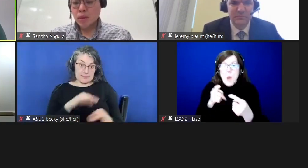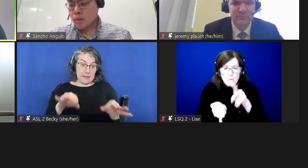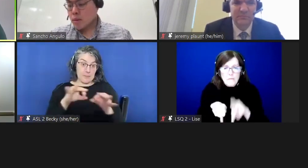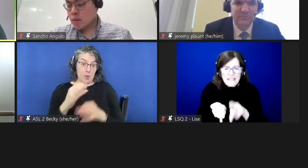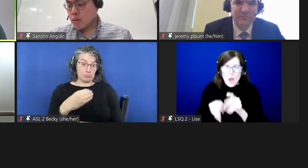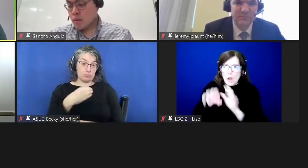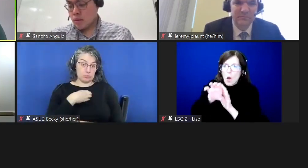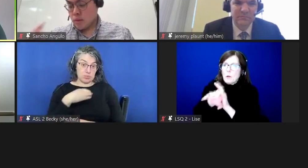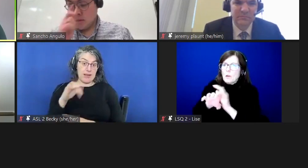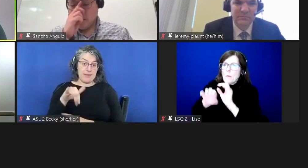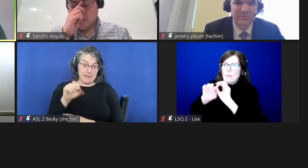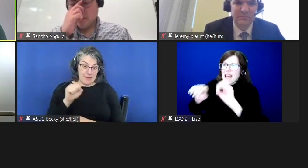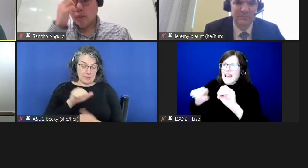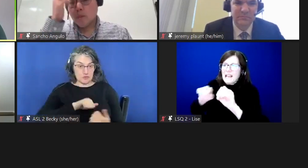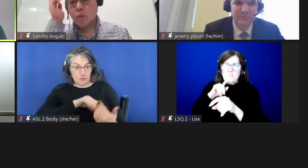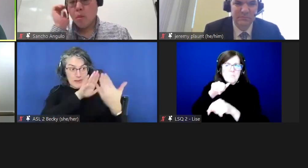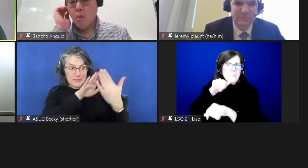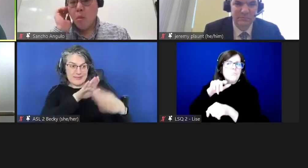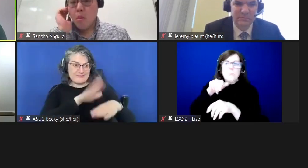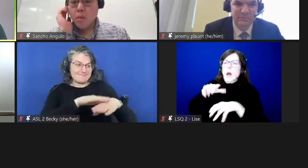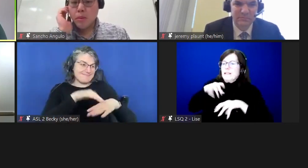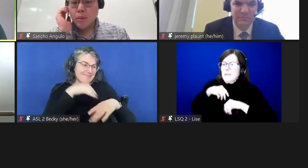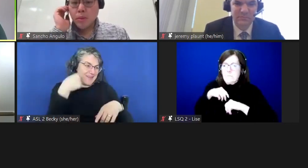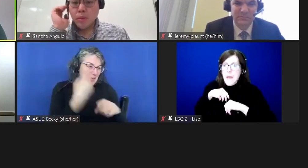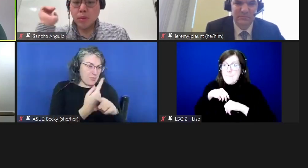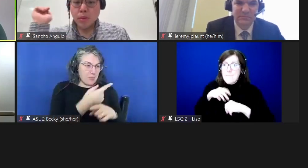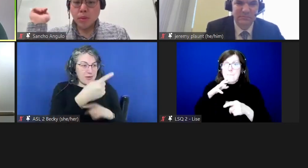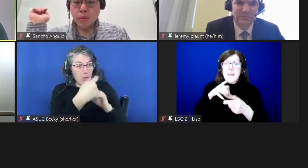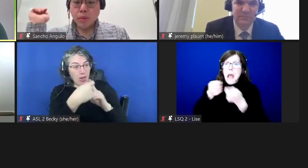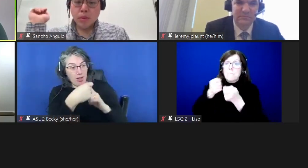fait. Et donc,